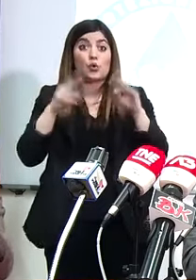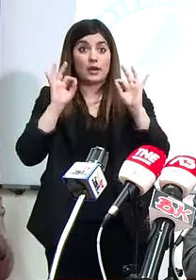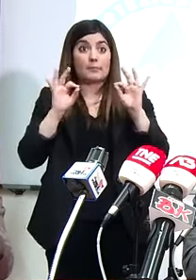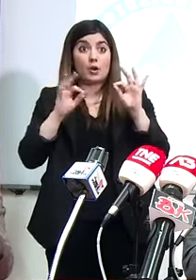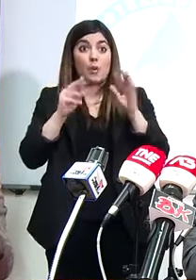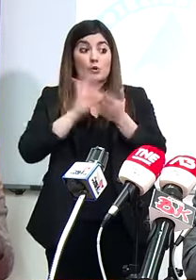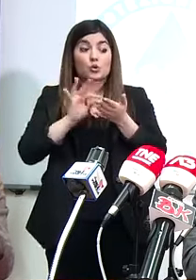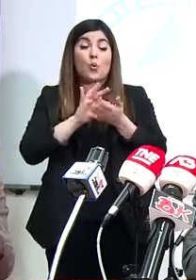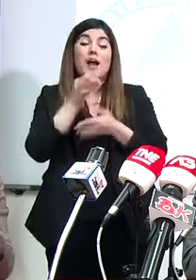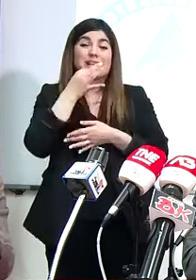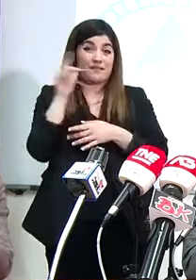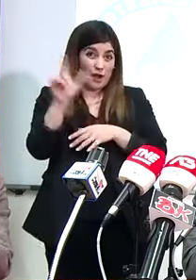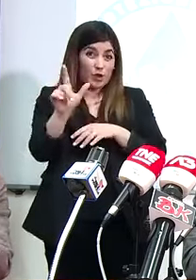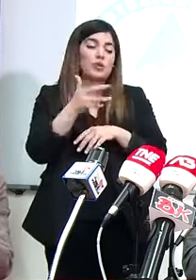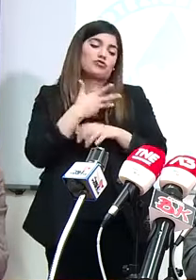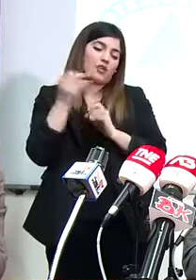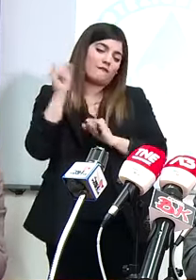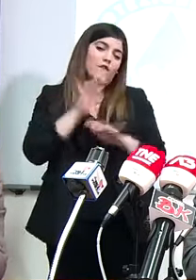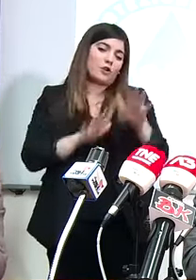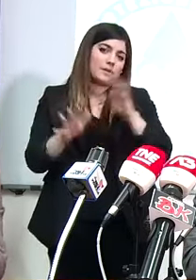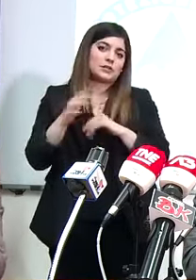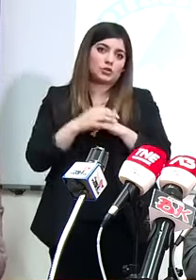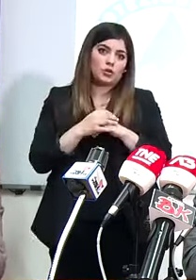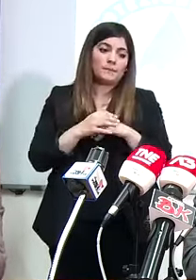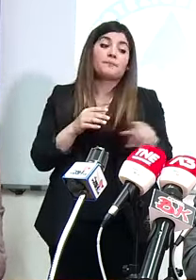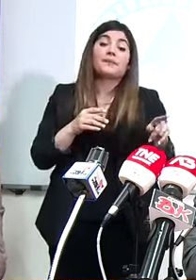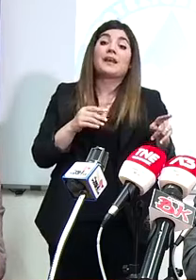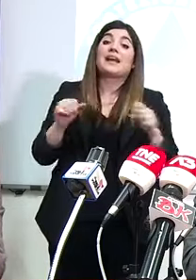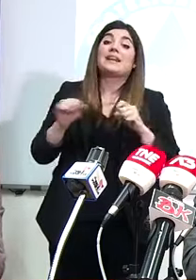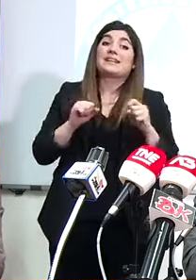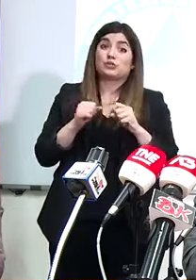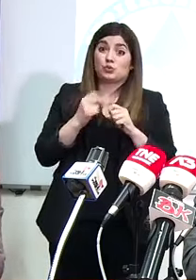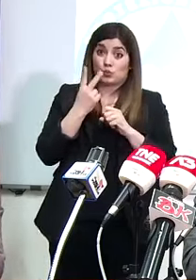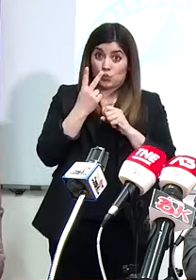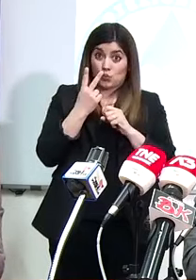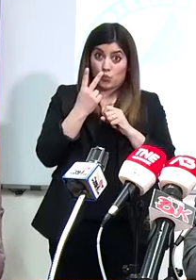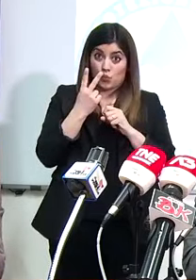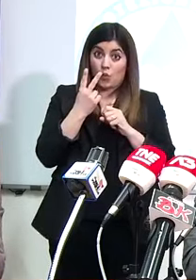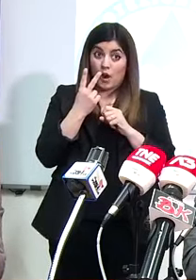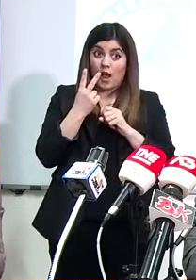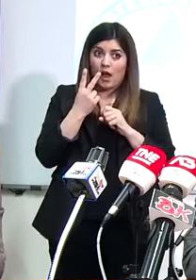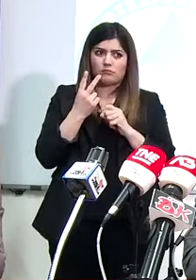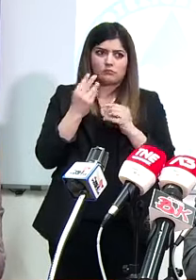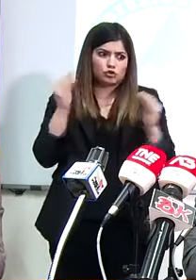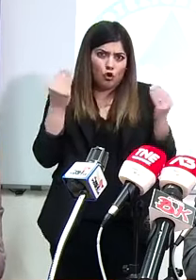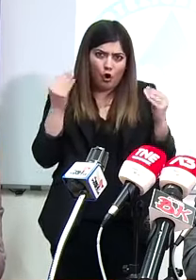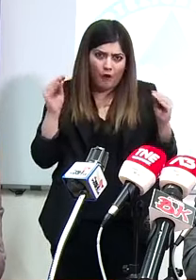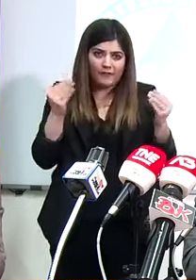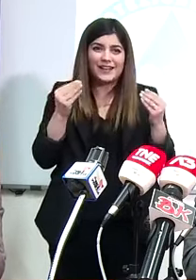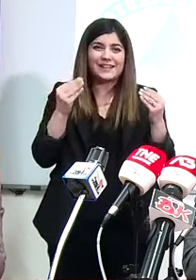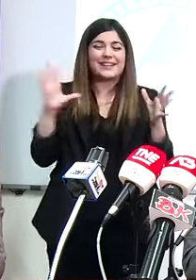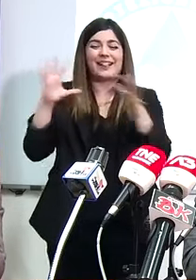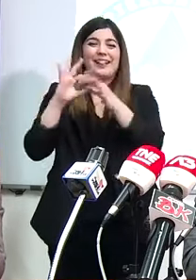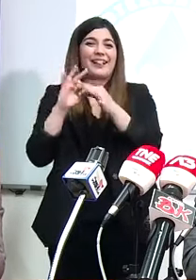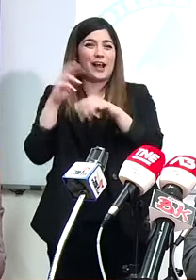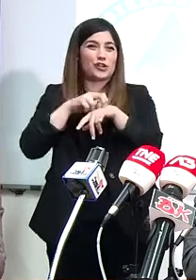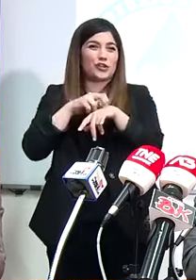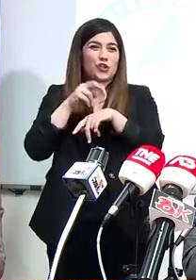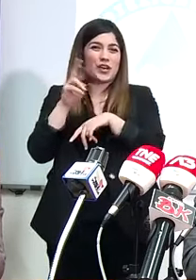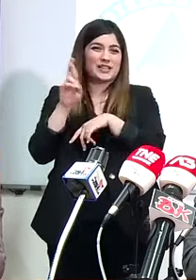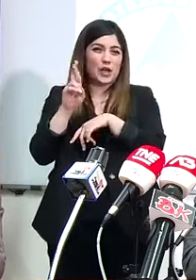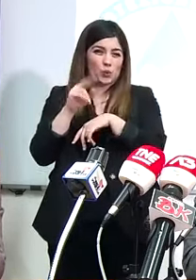sono due dirigenti della dottoressa russo sono due giovani dirigenti fra l'altro della